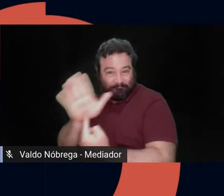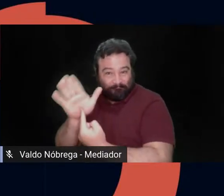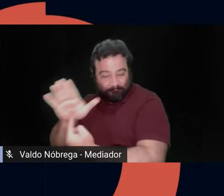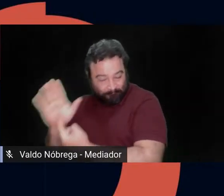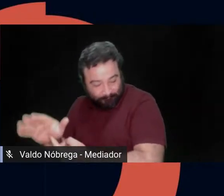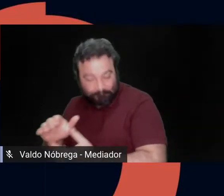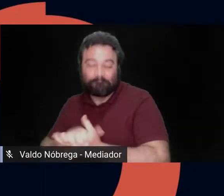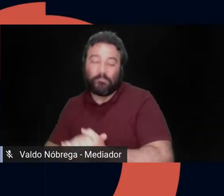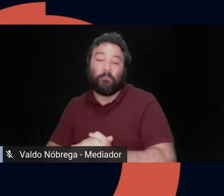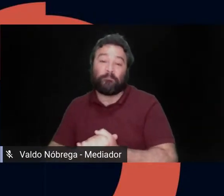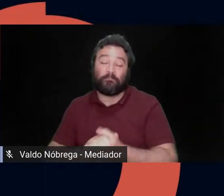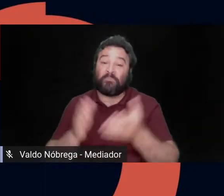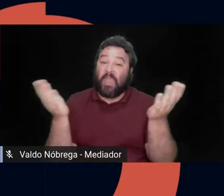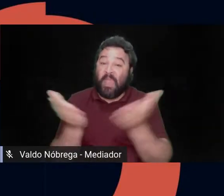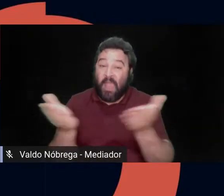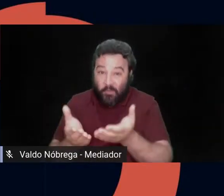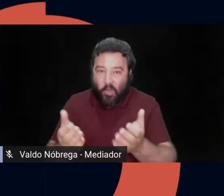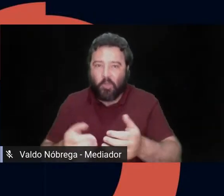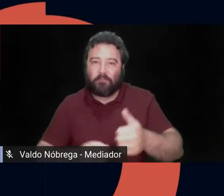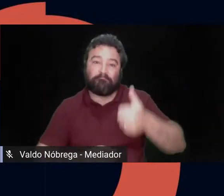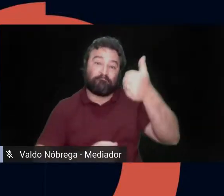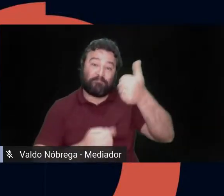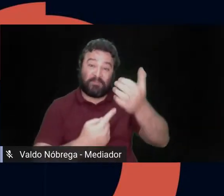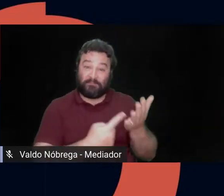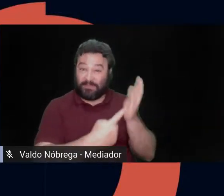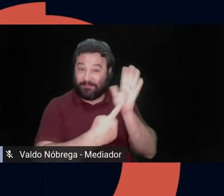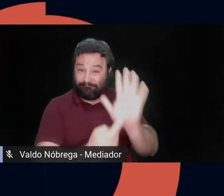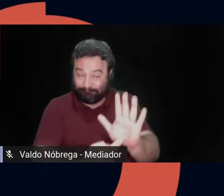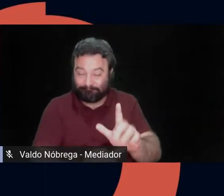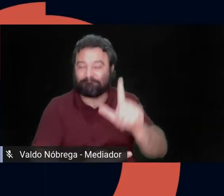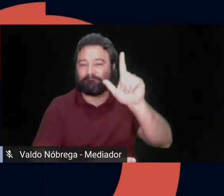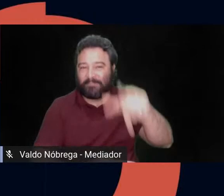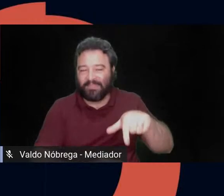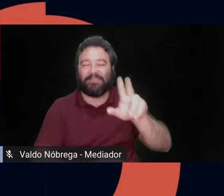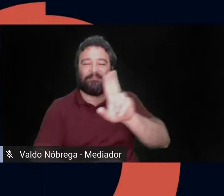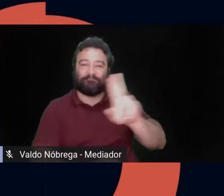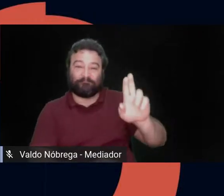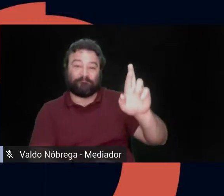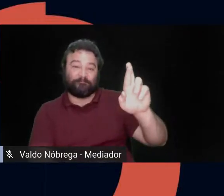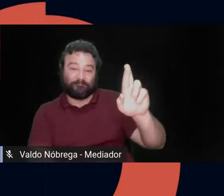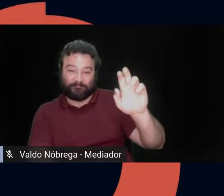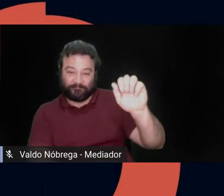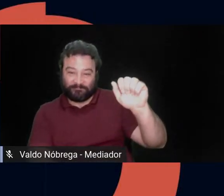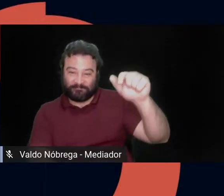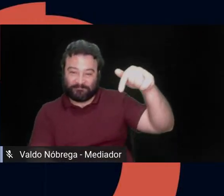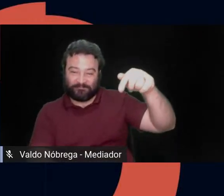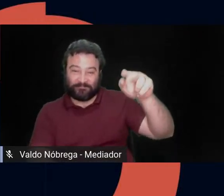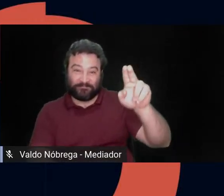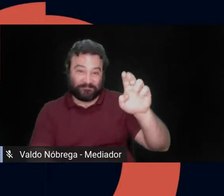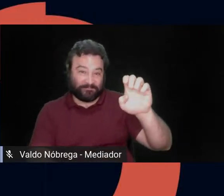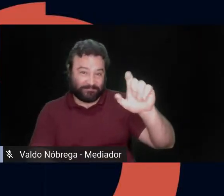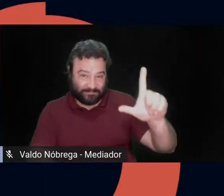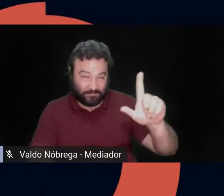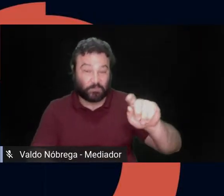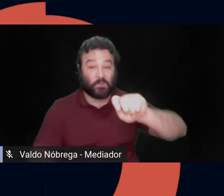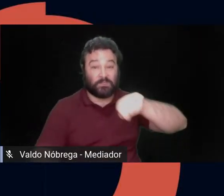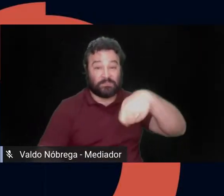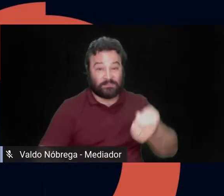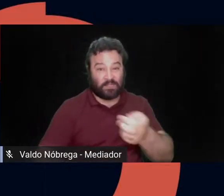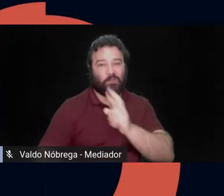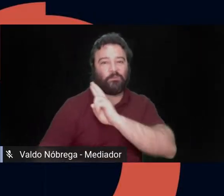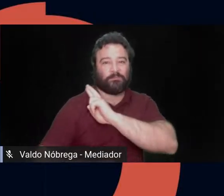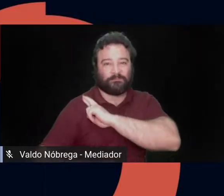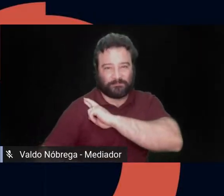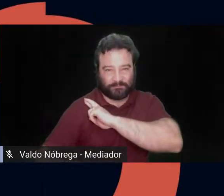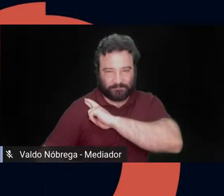bastante das seis apresentações que nós teremos aqui. E neste momento, para a primeira apresentação, nós